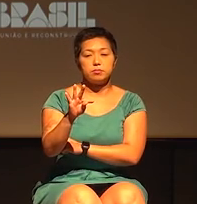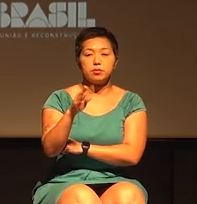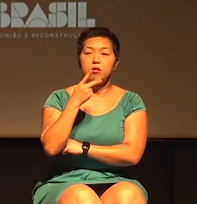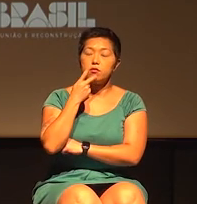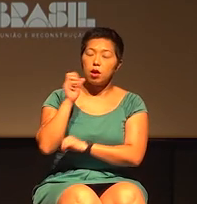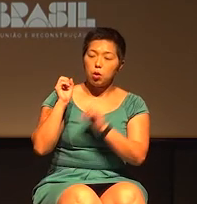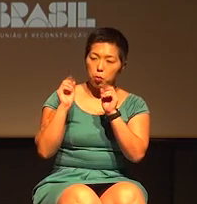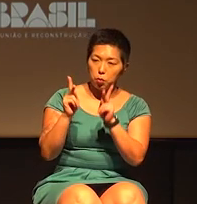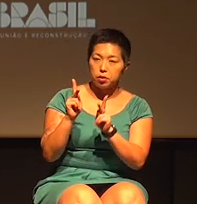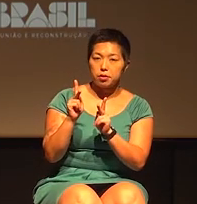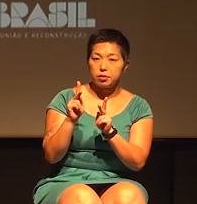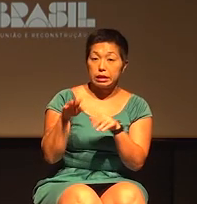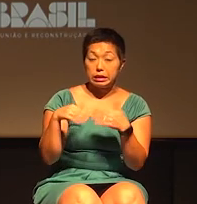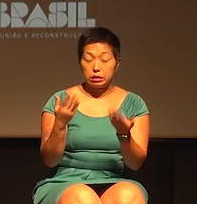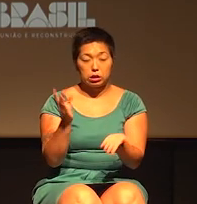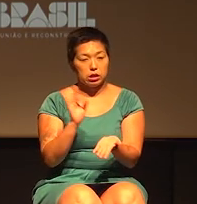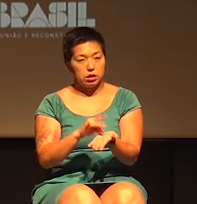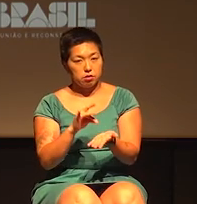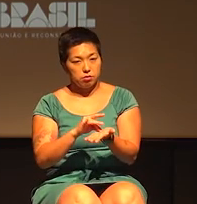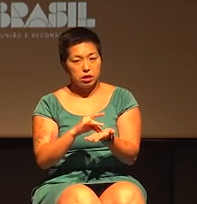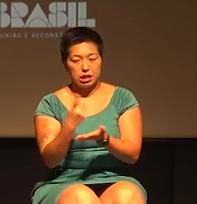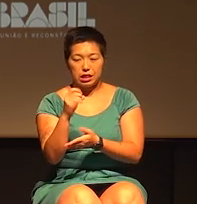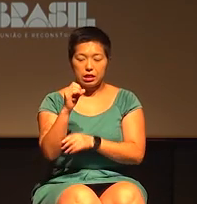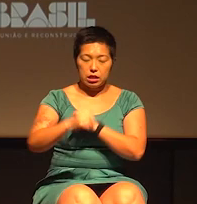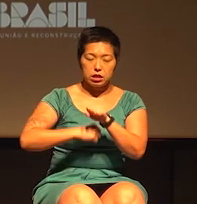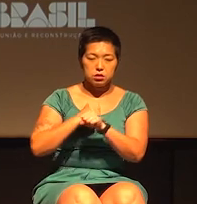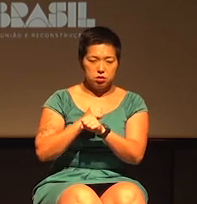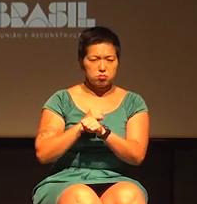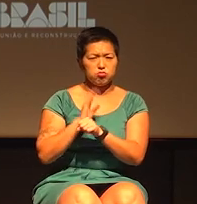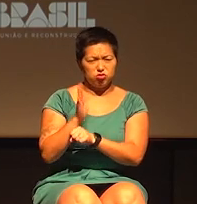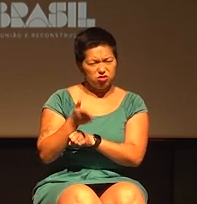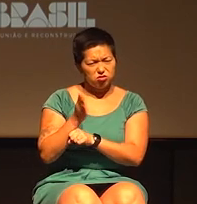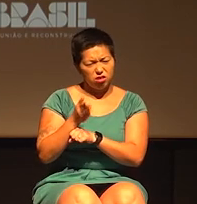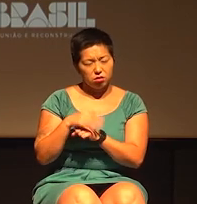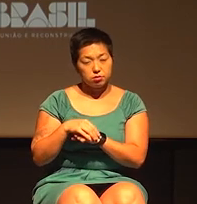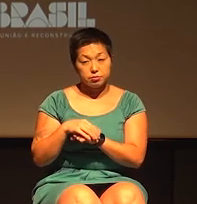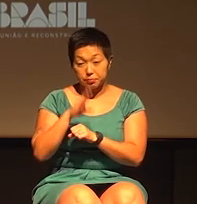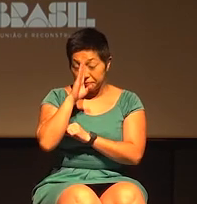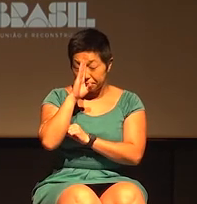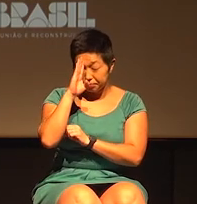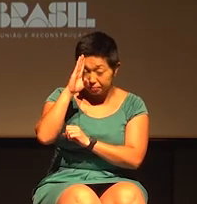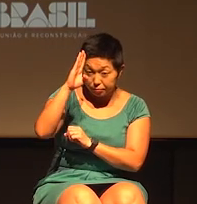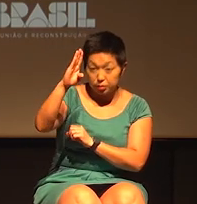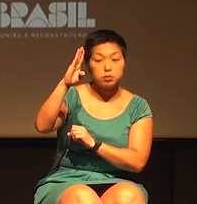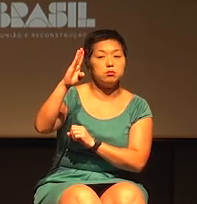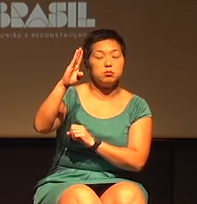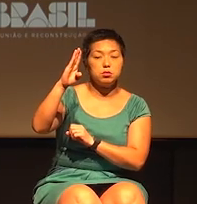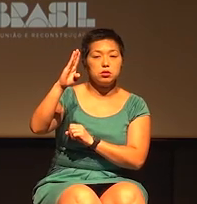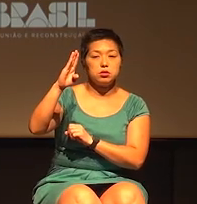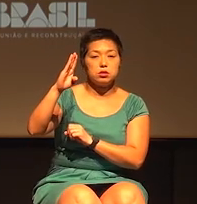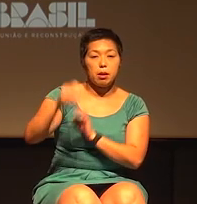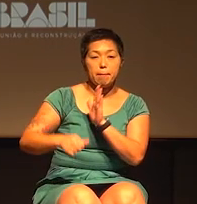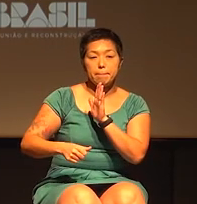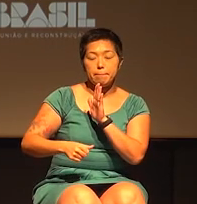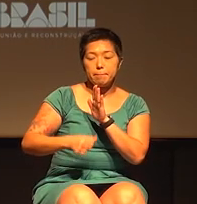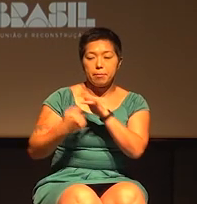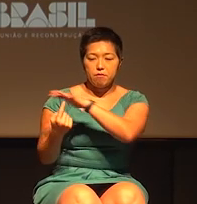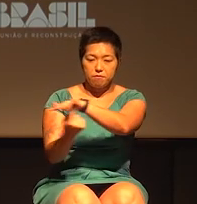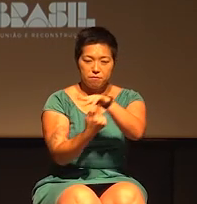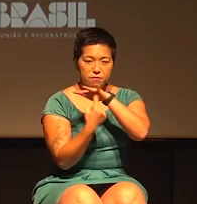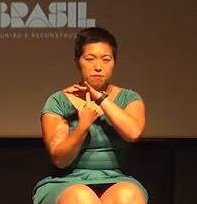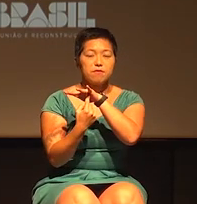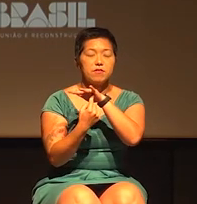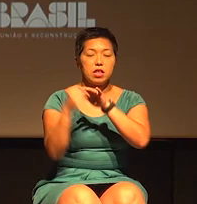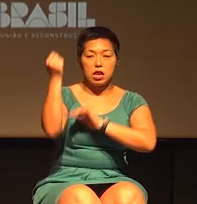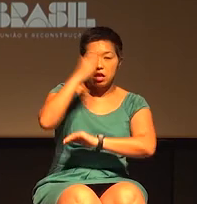falar bom eh na verdade há há uns 10 anos né principalmente Principalmente quando a gente fez a nossa primeira feira Nacional da reforma